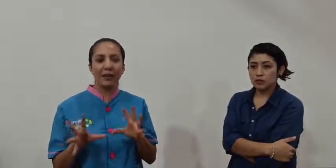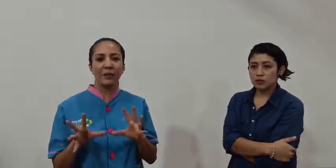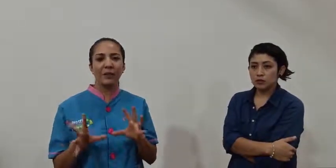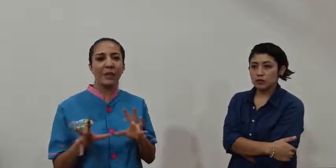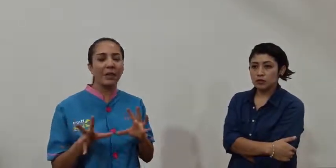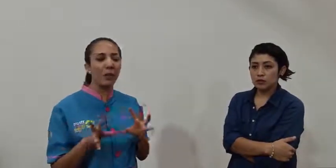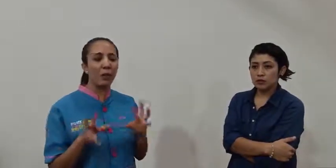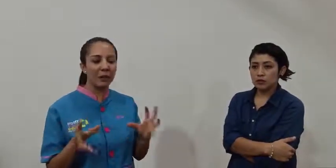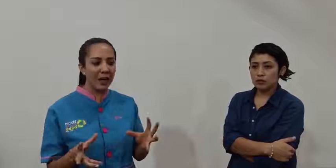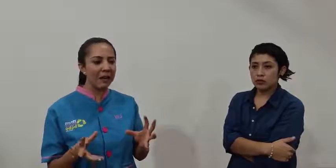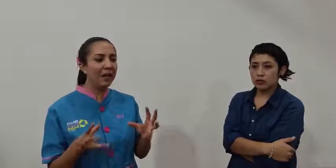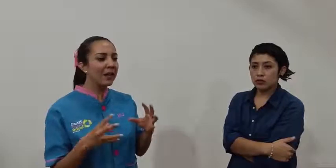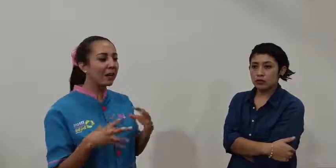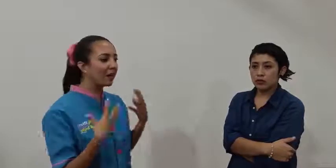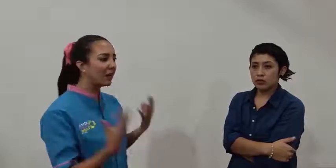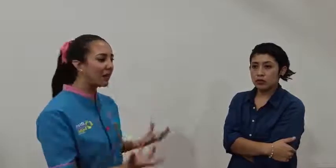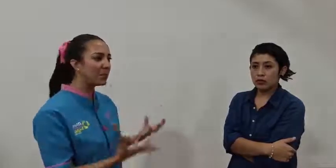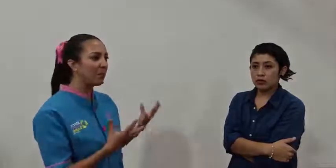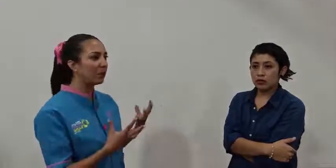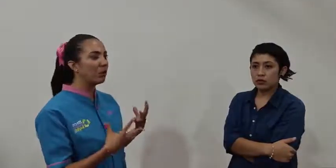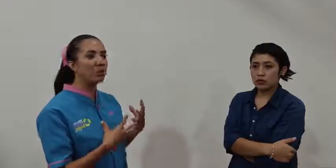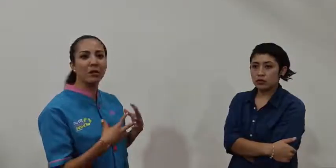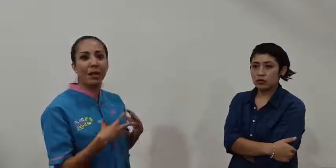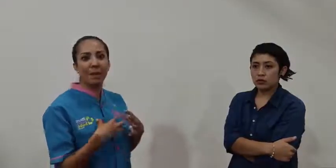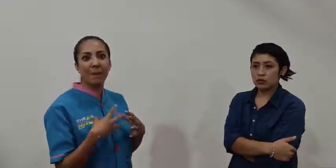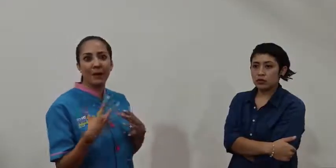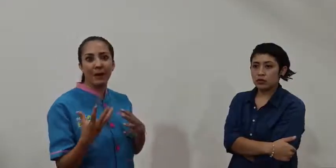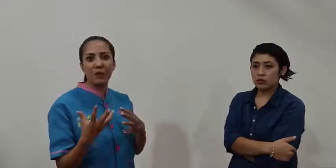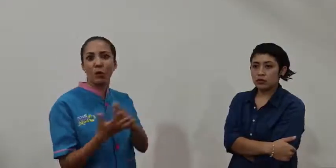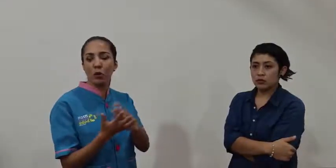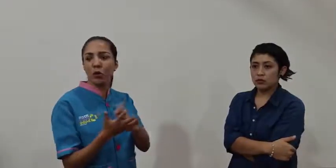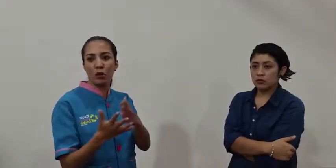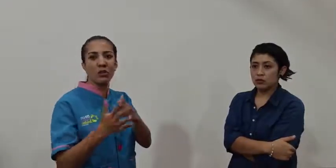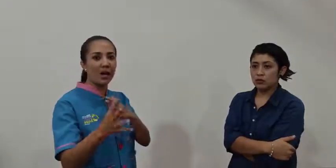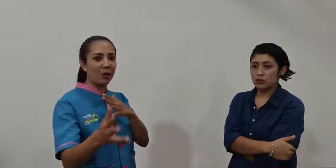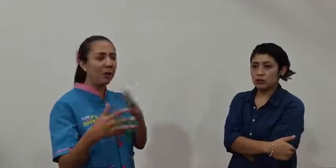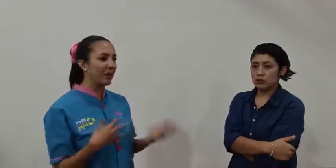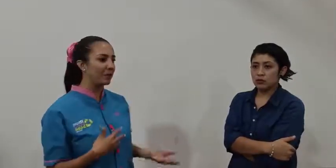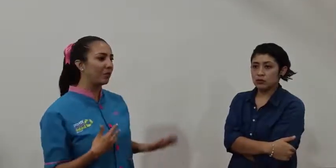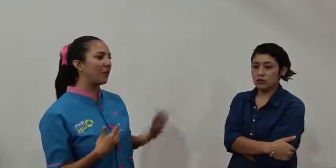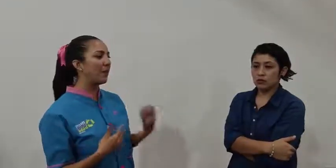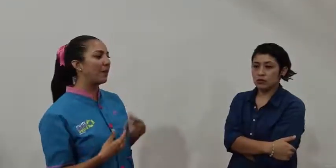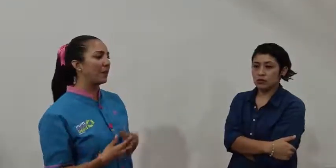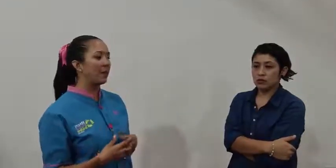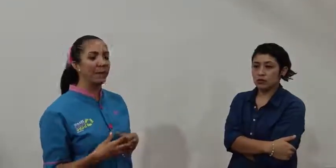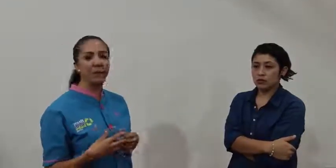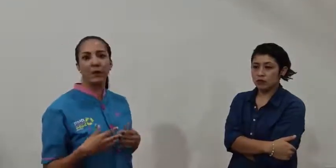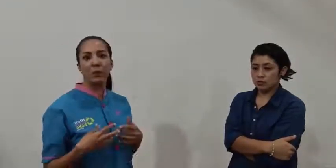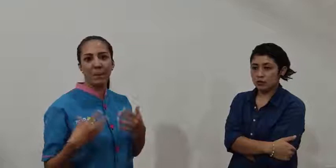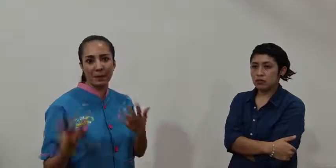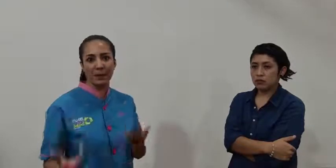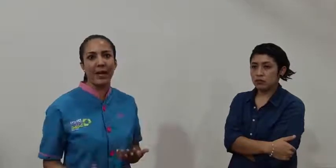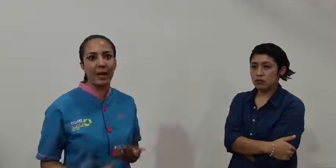esta comunidad, 3 aspectos que vean muy notorios a comparación de la de una persona que